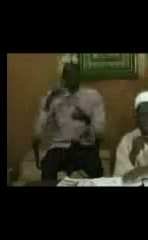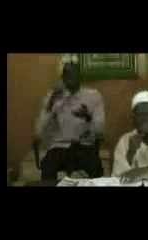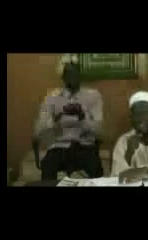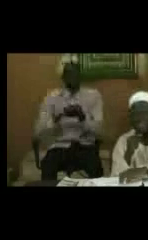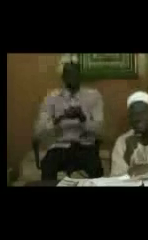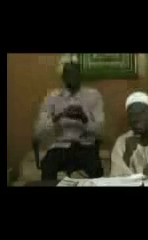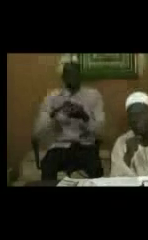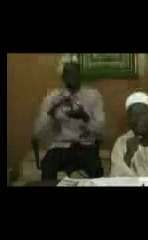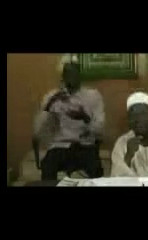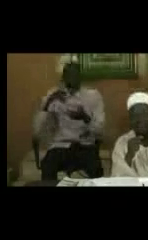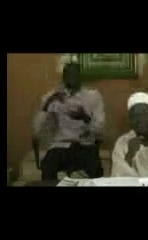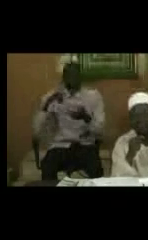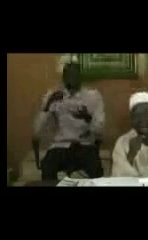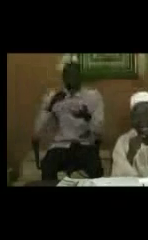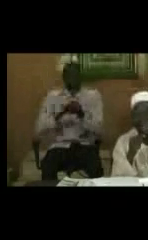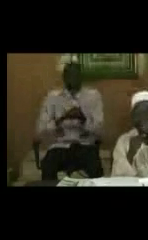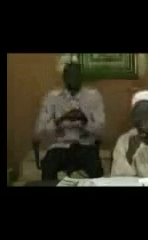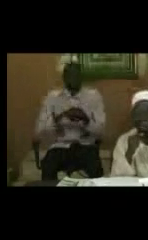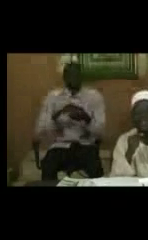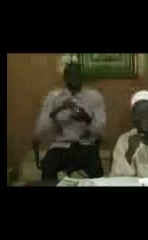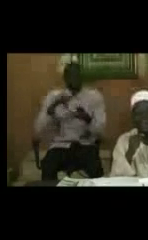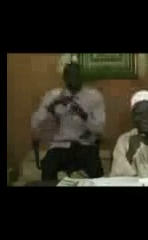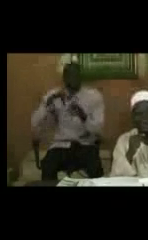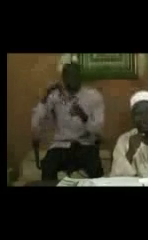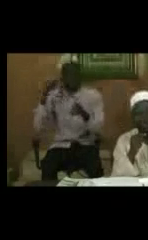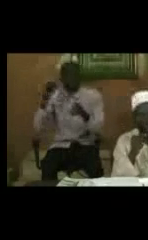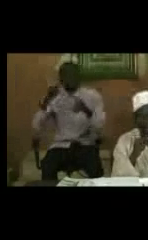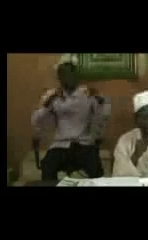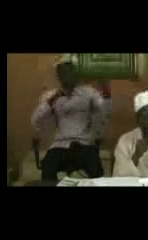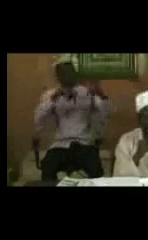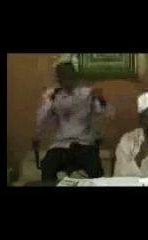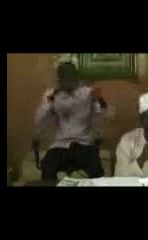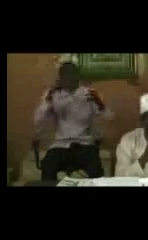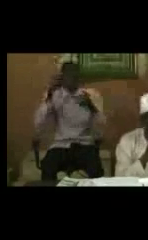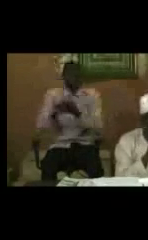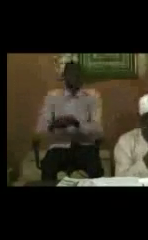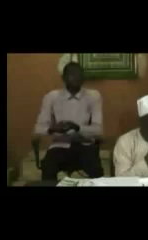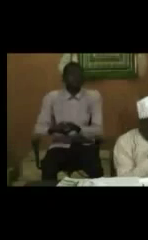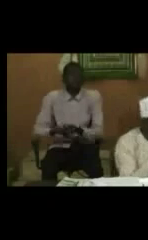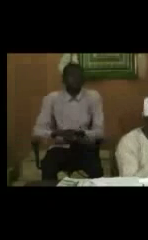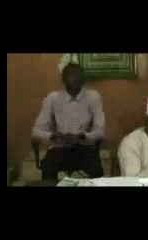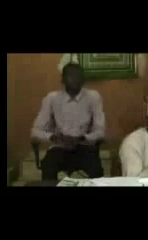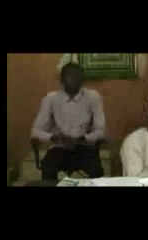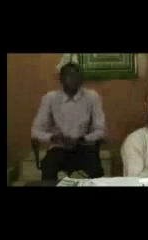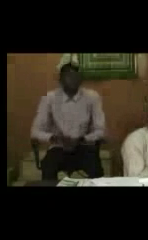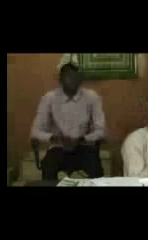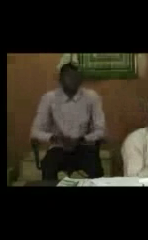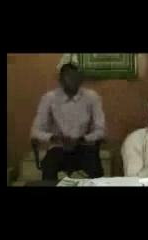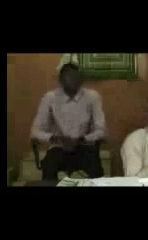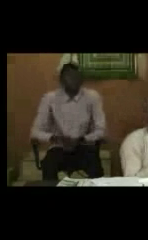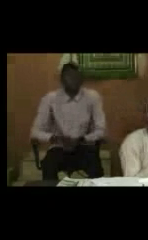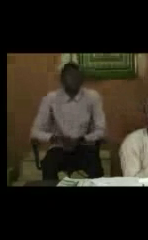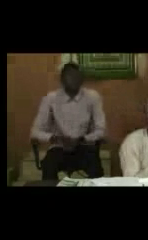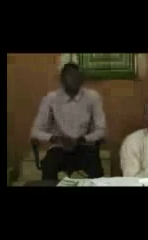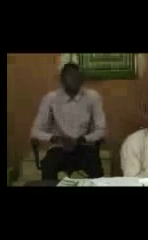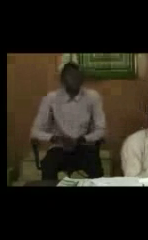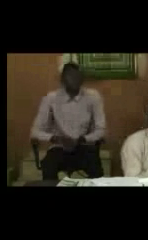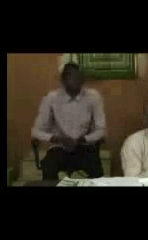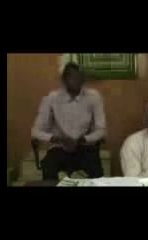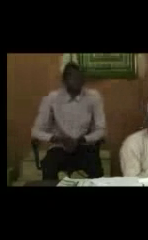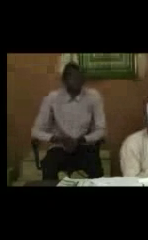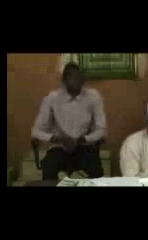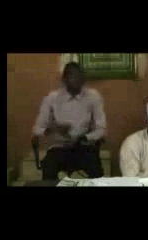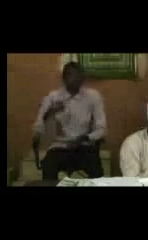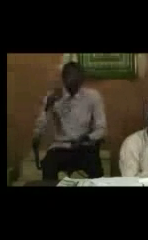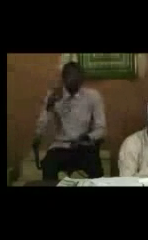harrama zinata allah tani enitna to fe se ohun oso olohun oso olohun